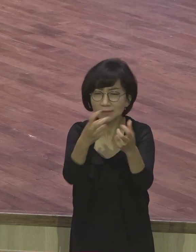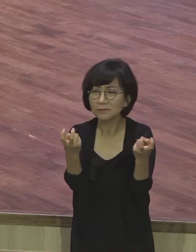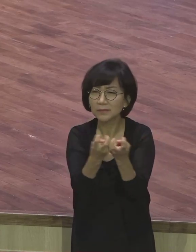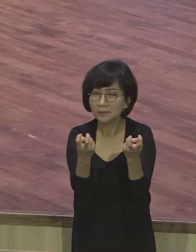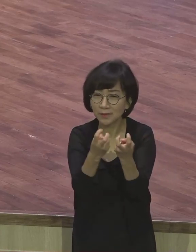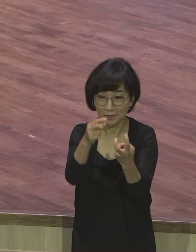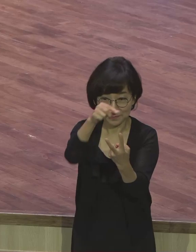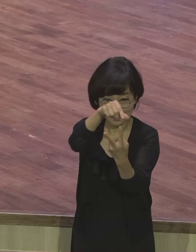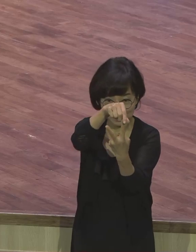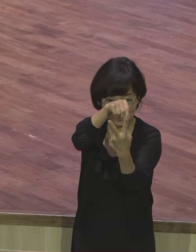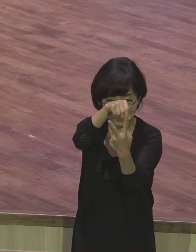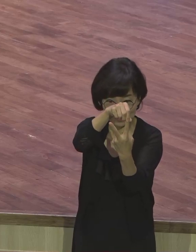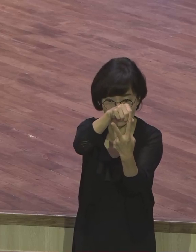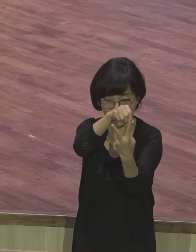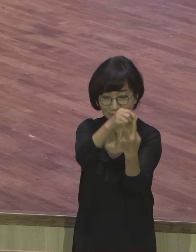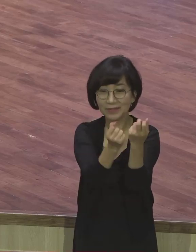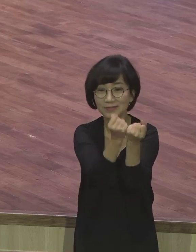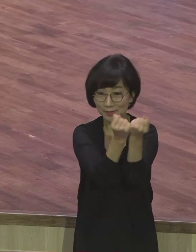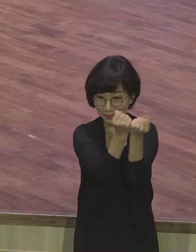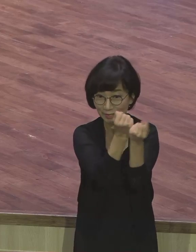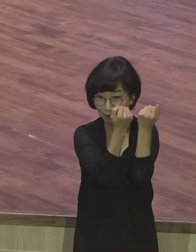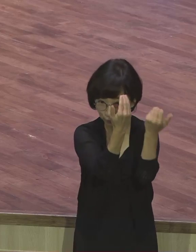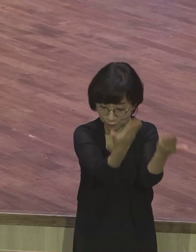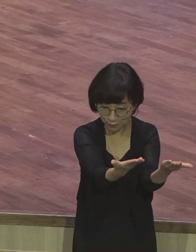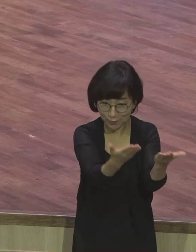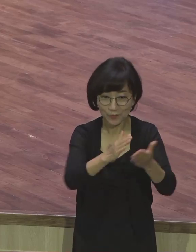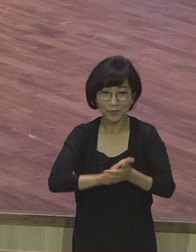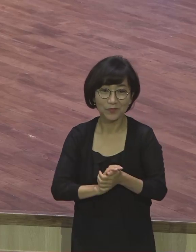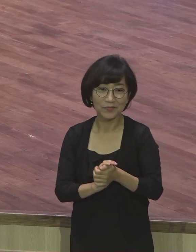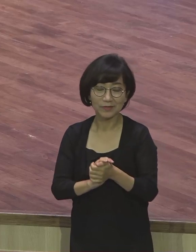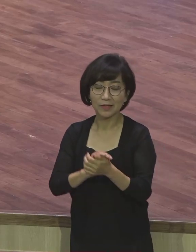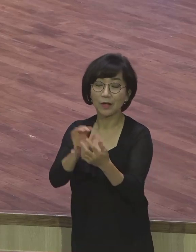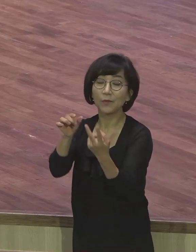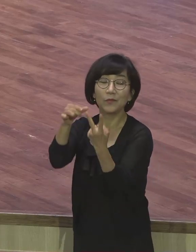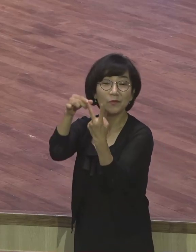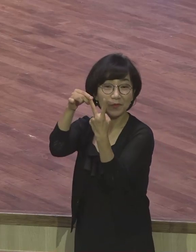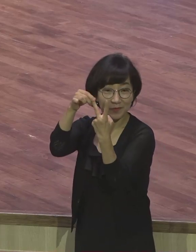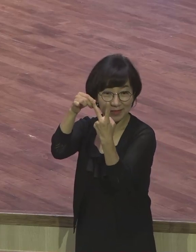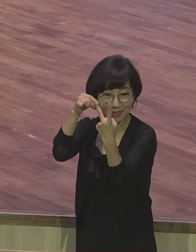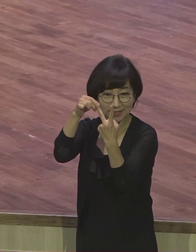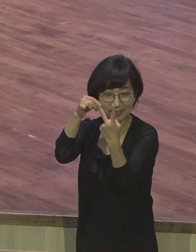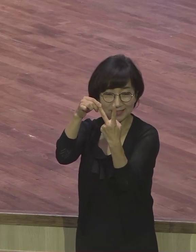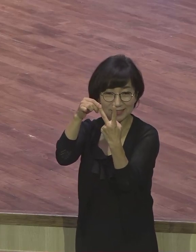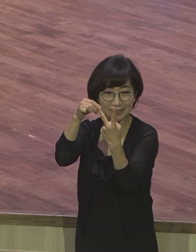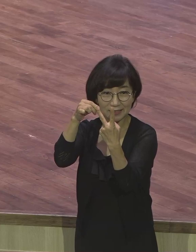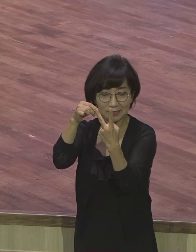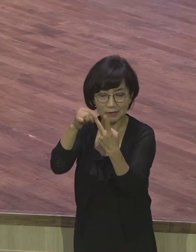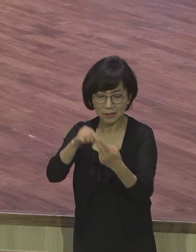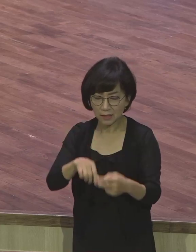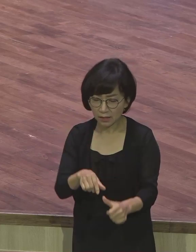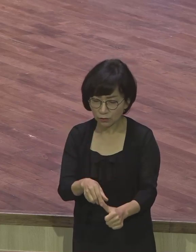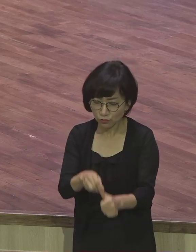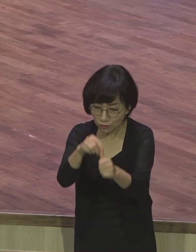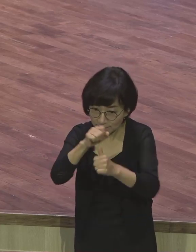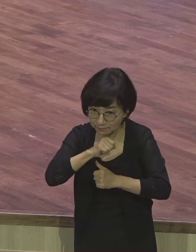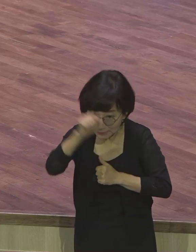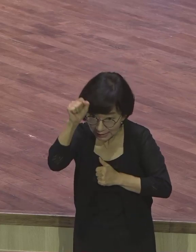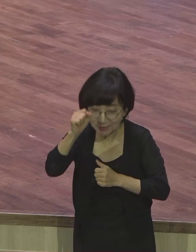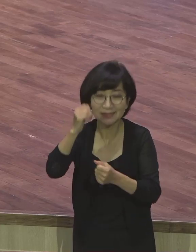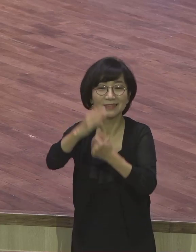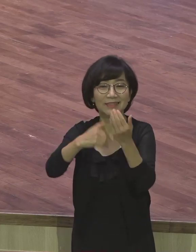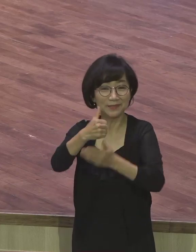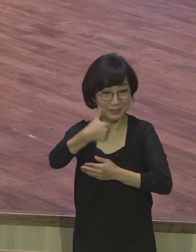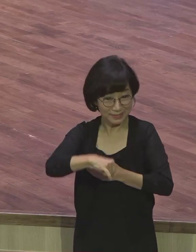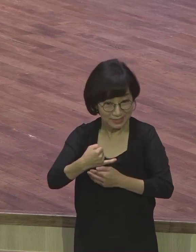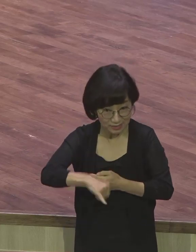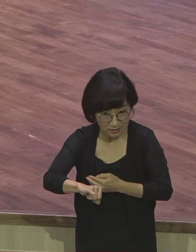수 있는지에 대해서 그렇게 정확하게 말씀을 하고 있고, 또 하나는 구원받은 하나님의